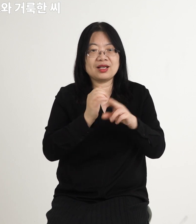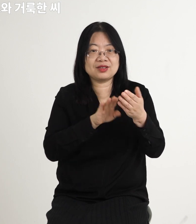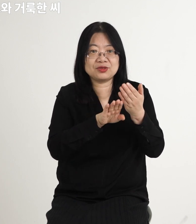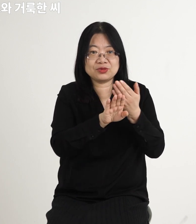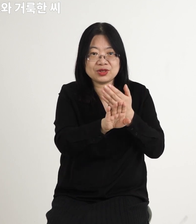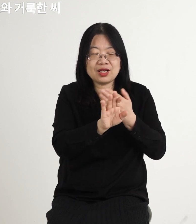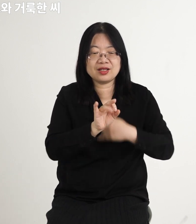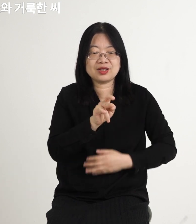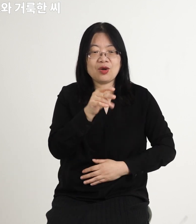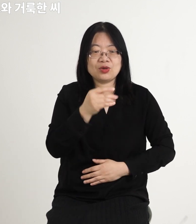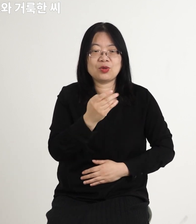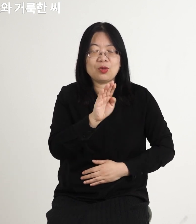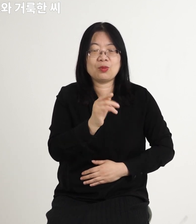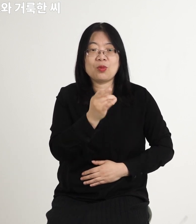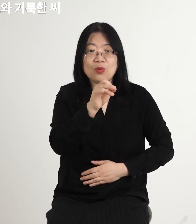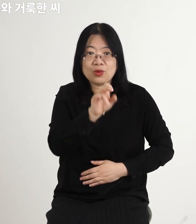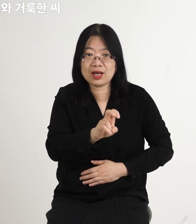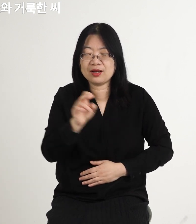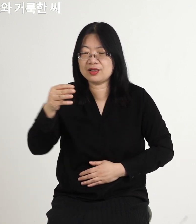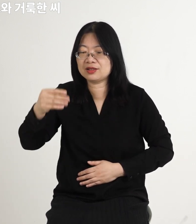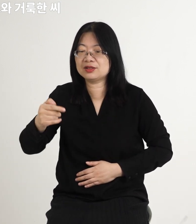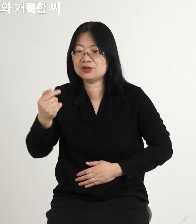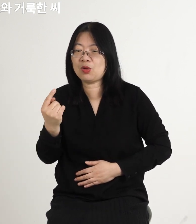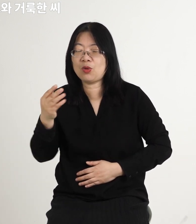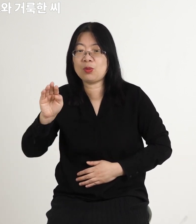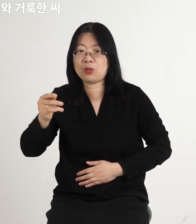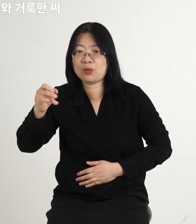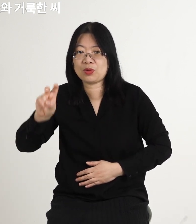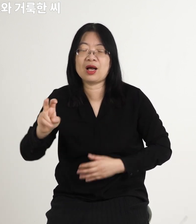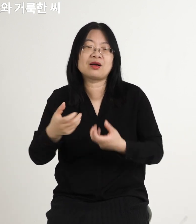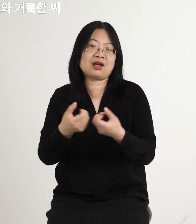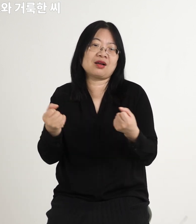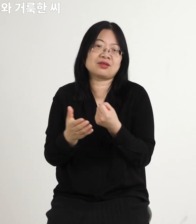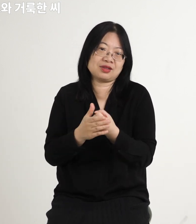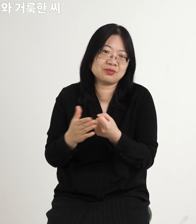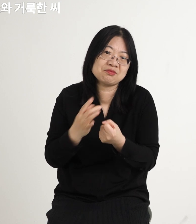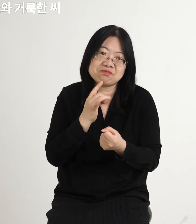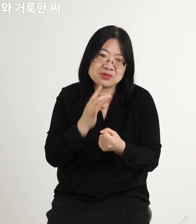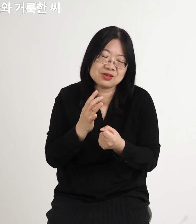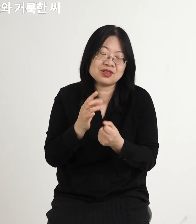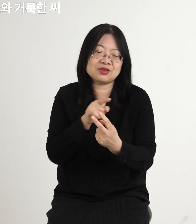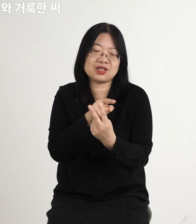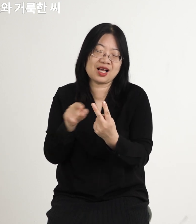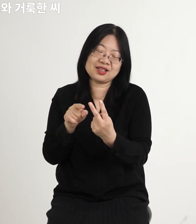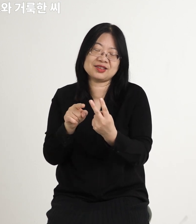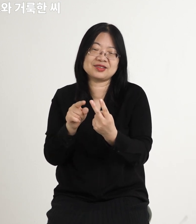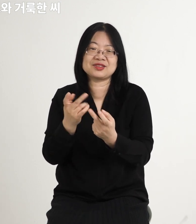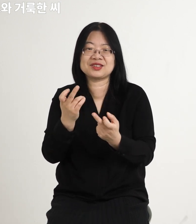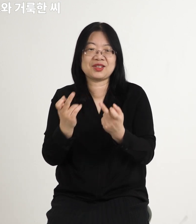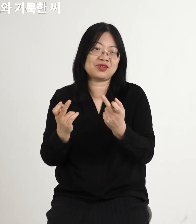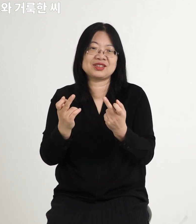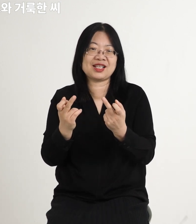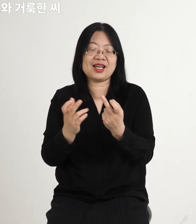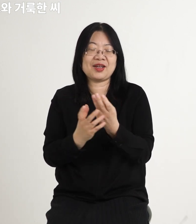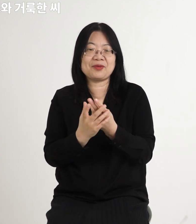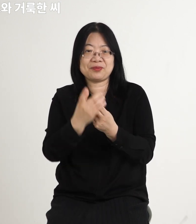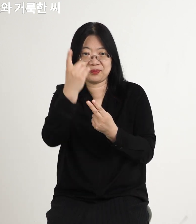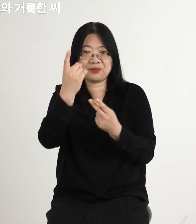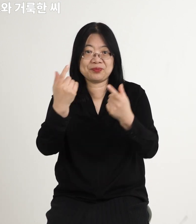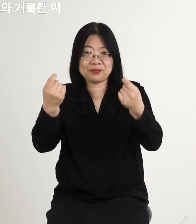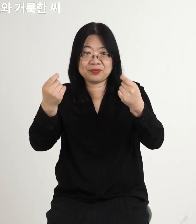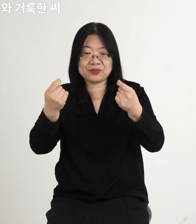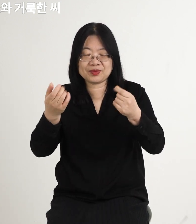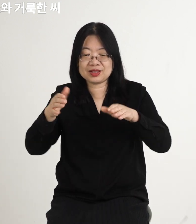나라가 나누어져서 그렇지 이 두 나라는 형제국가입니다. 자, 그런데 그걸 여기서는 뭘로